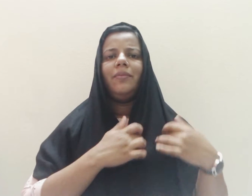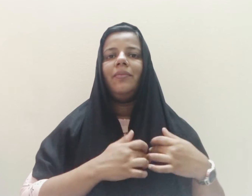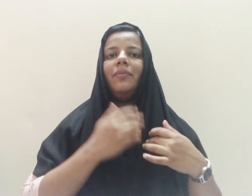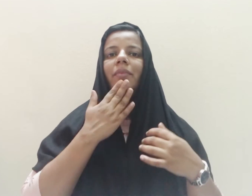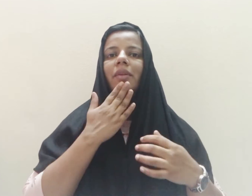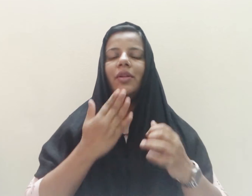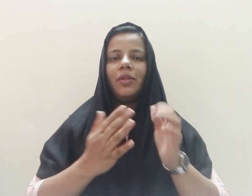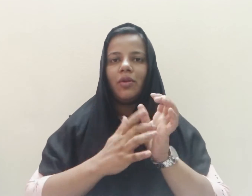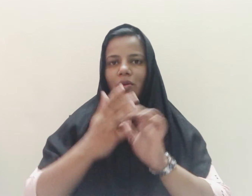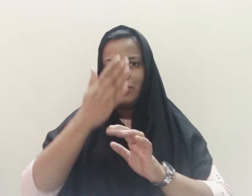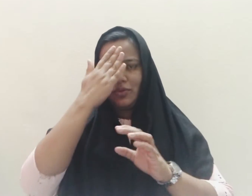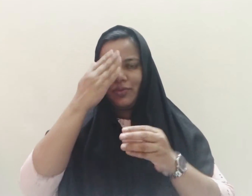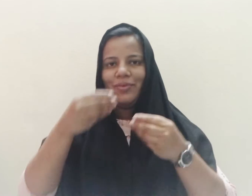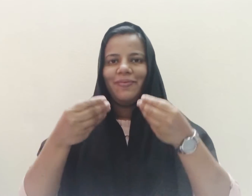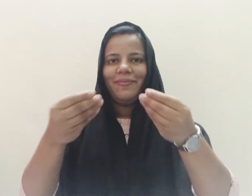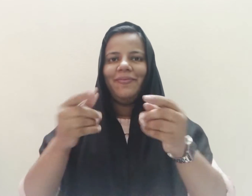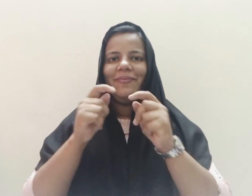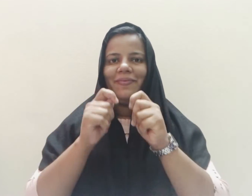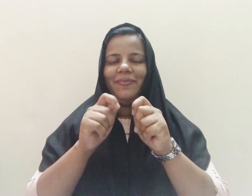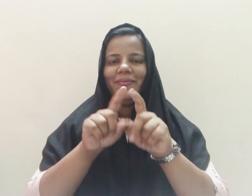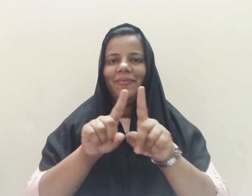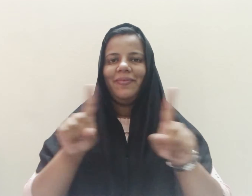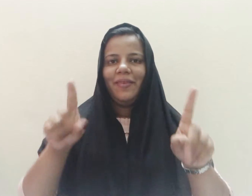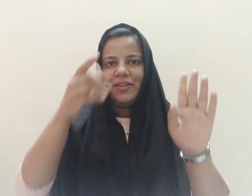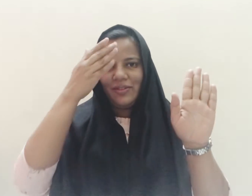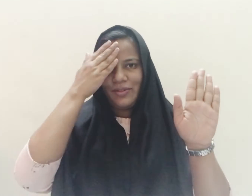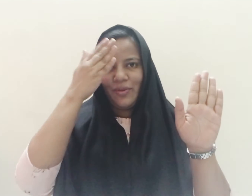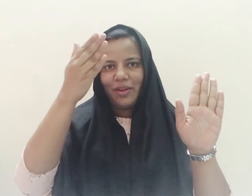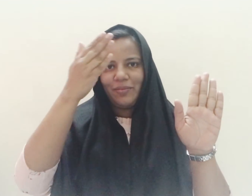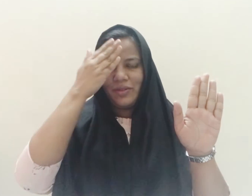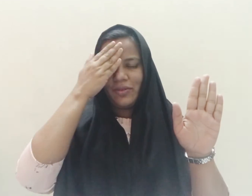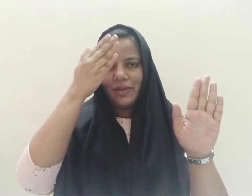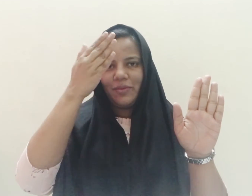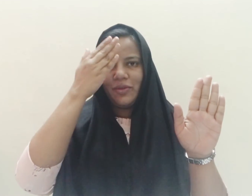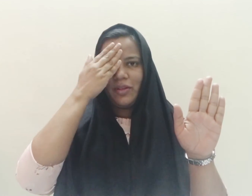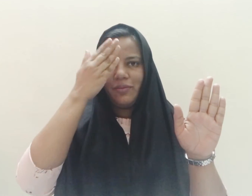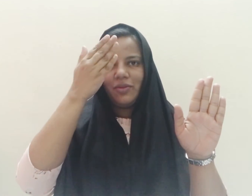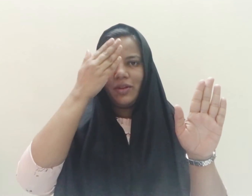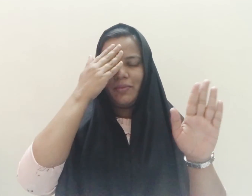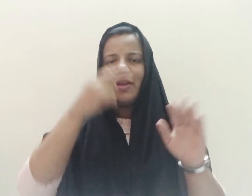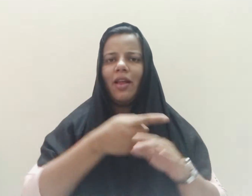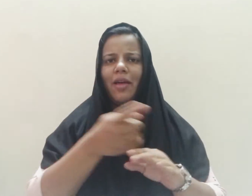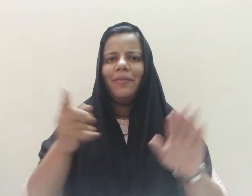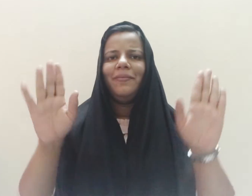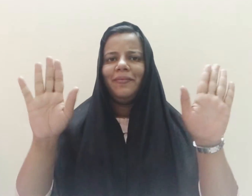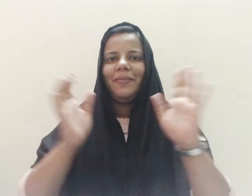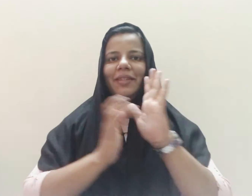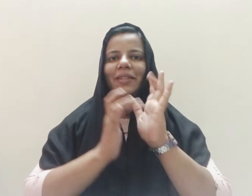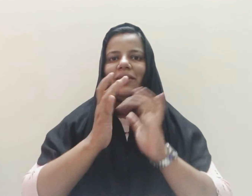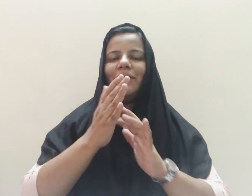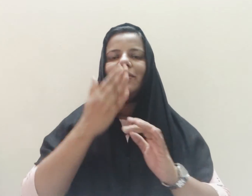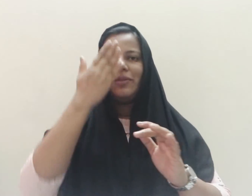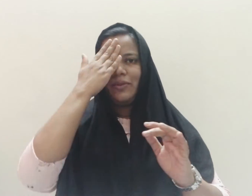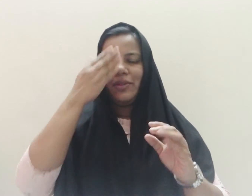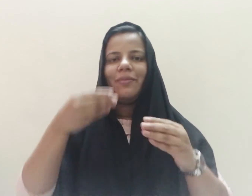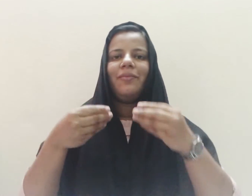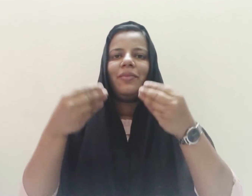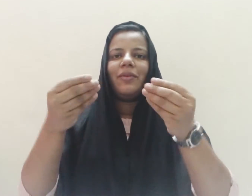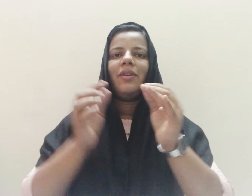ഹൃദയത്തോടെ കർത്താവിന് സ്തോത്രം ചെയ്യാം. ഹല്ലേലൂയ. സ്തോത്രം സ്തോത്രം സ്തോത്രം സ്തോത്രം സ്തോത്രം സ്തോത്രം. കരങ്ങളൊക്കെ ഉയർത്തി കർത്താവിന് ഇന്ന് സ്തോത്രം പറഞ്ഞ്